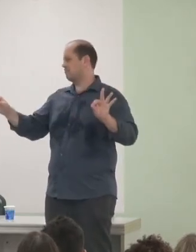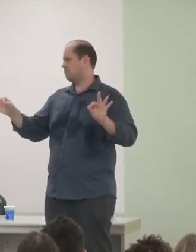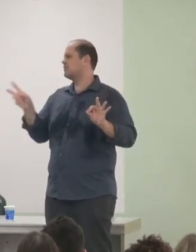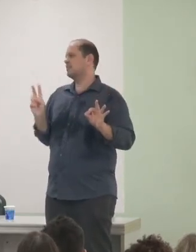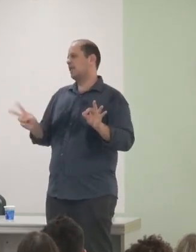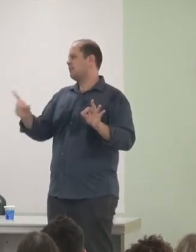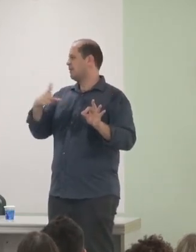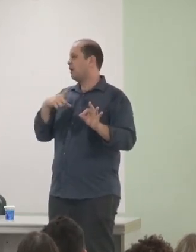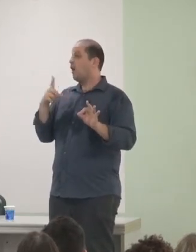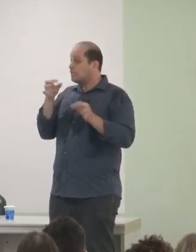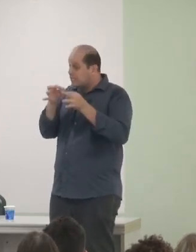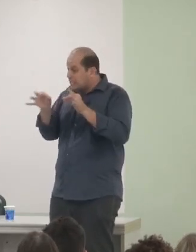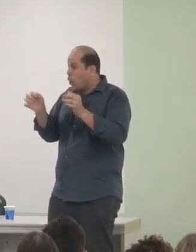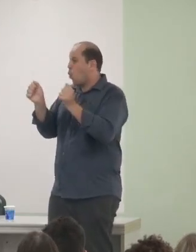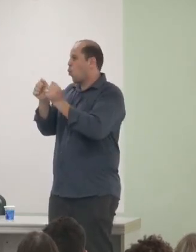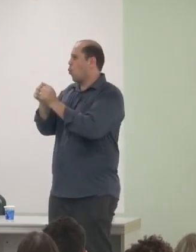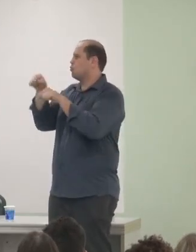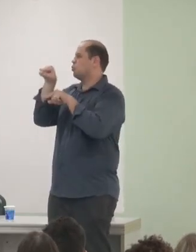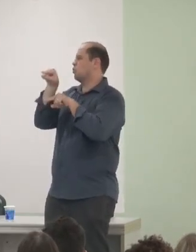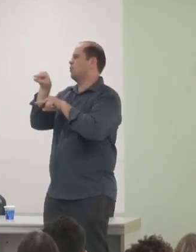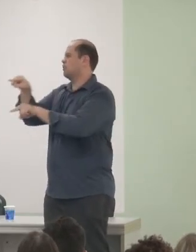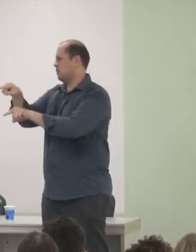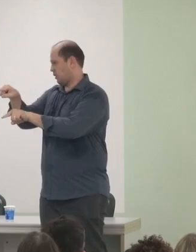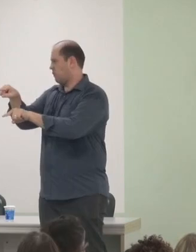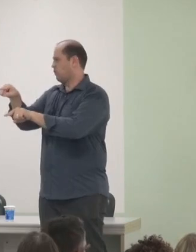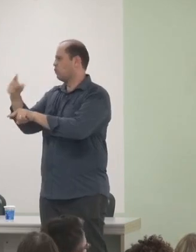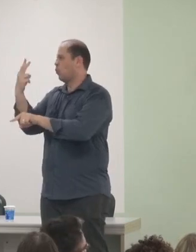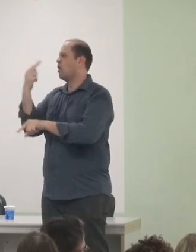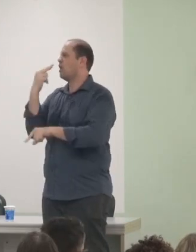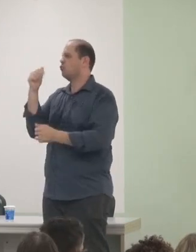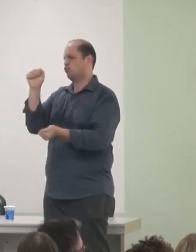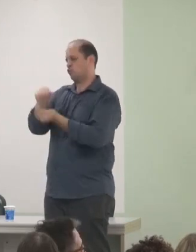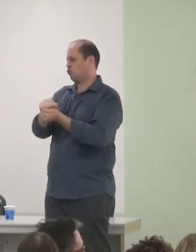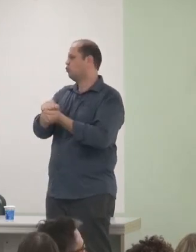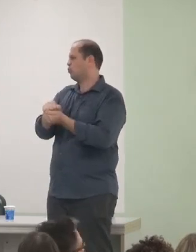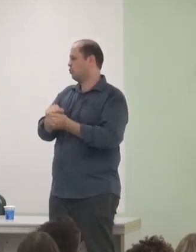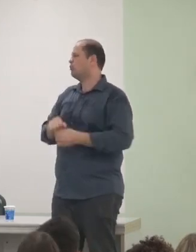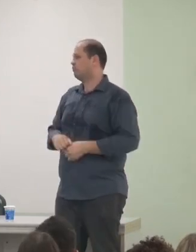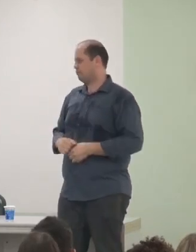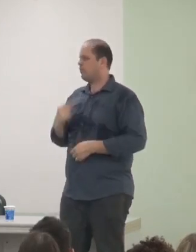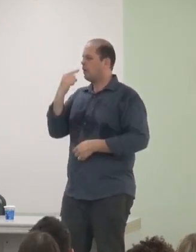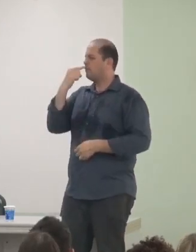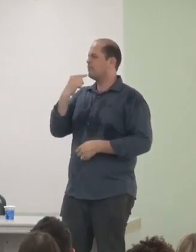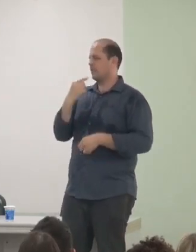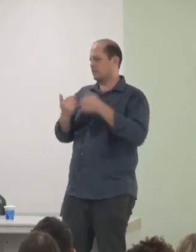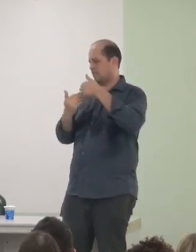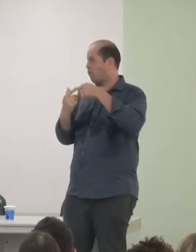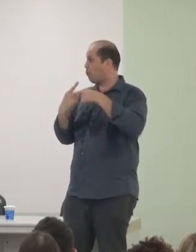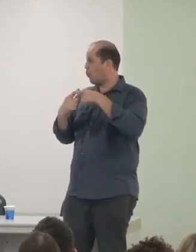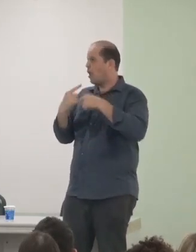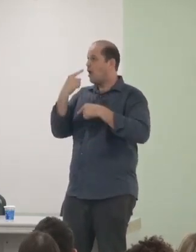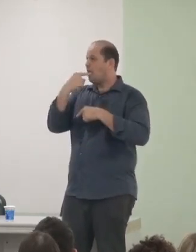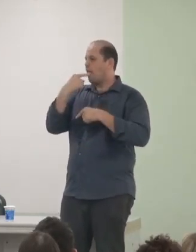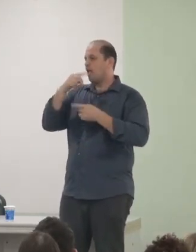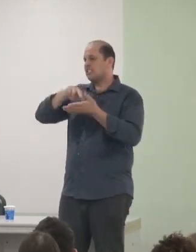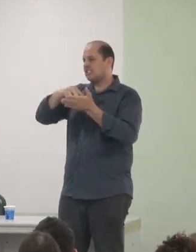acontece concomitantemente. Então, é um aspecto sintático que aparece não só no gênero, mas aparece em várias produções, né? Então,